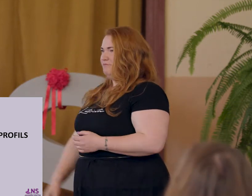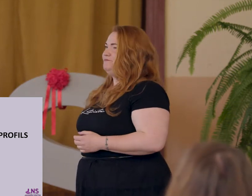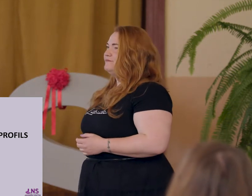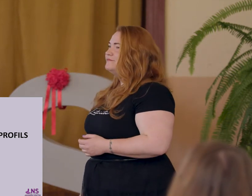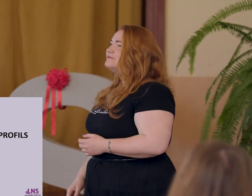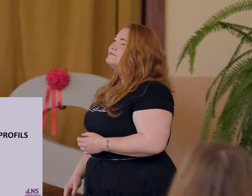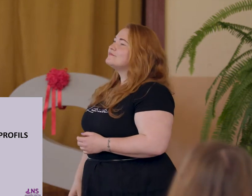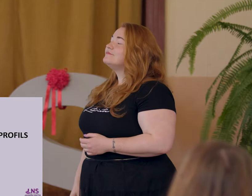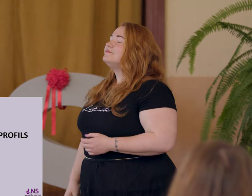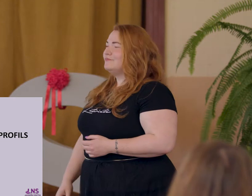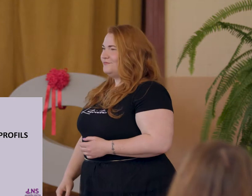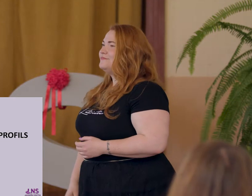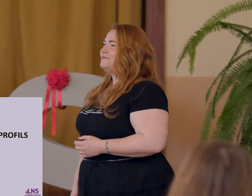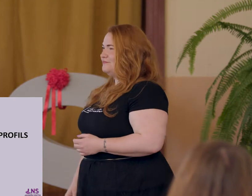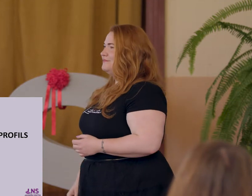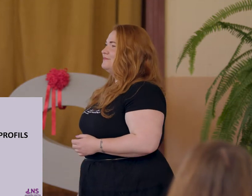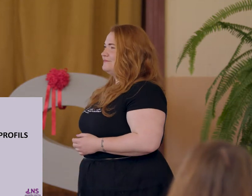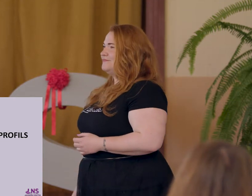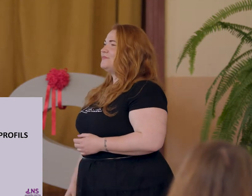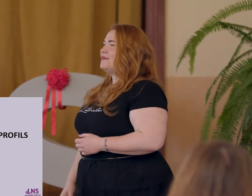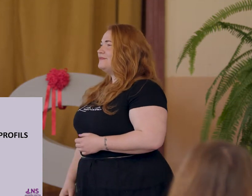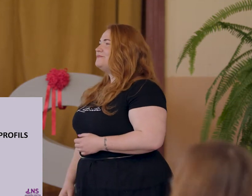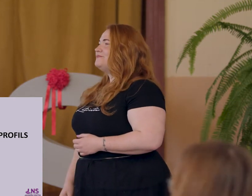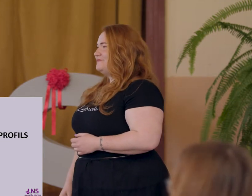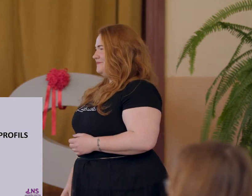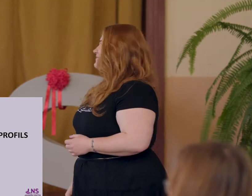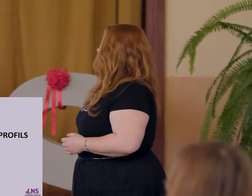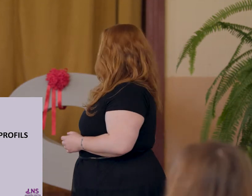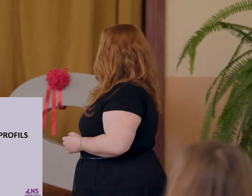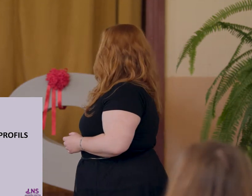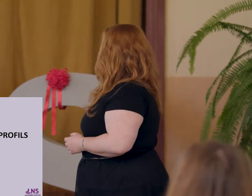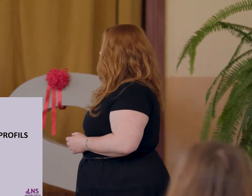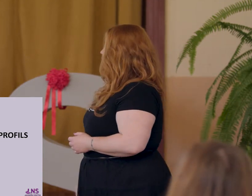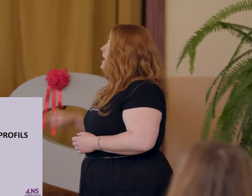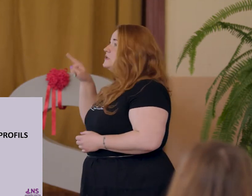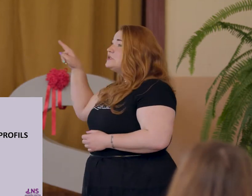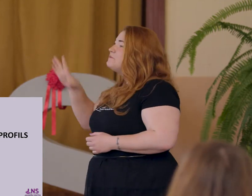Centrs ir pastāv no 2015. Gada līdz 2019. Gadam.